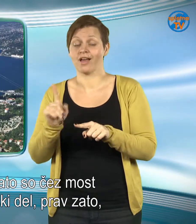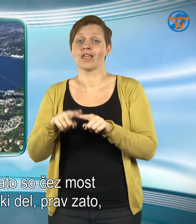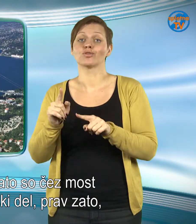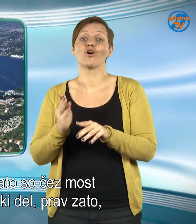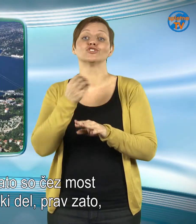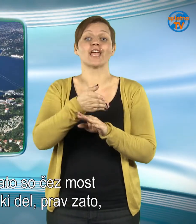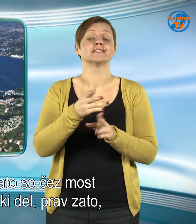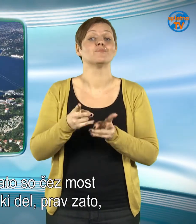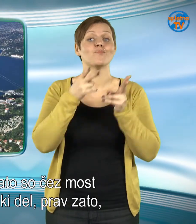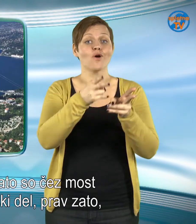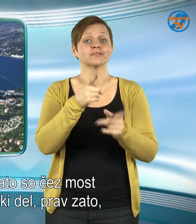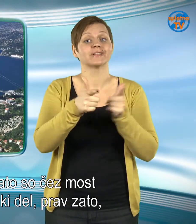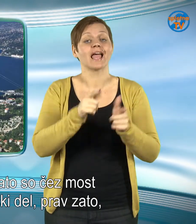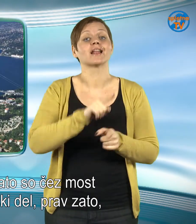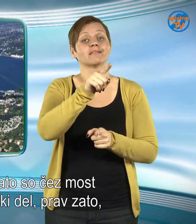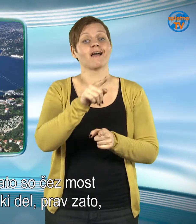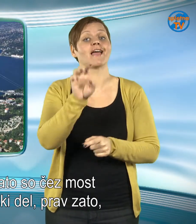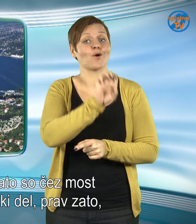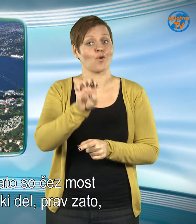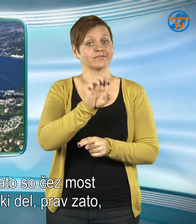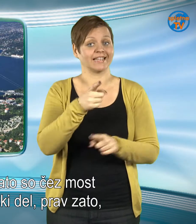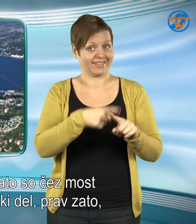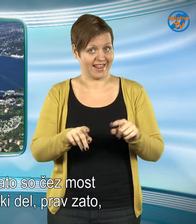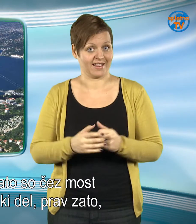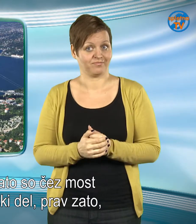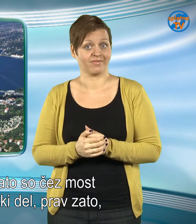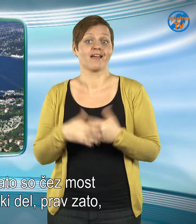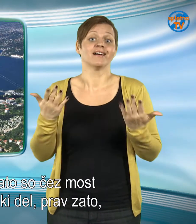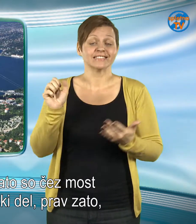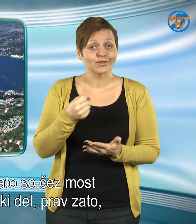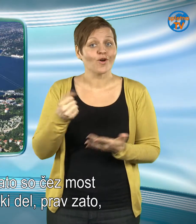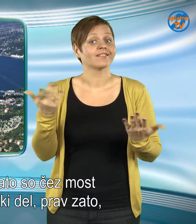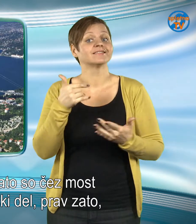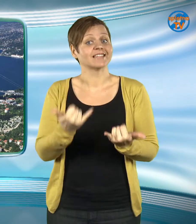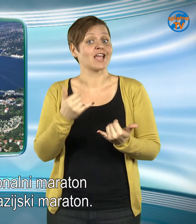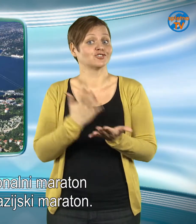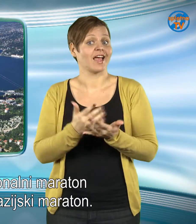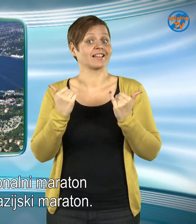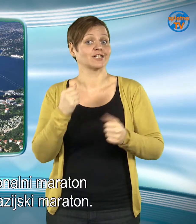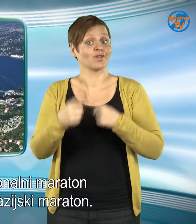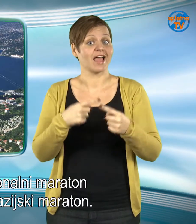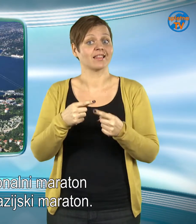na evropski del, prav zato zdaj že tradicionalni maraton imenujejo Evroazijski maraton.